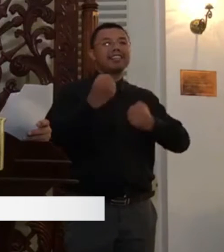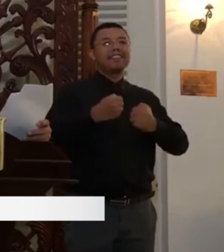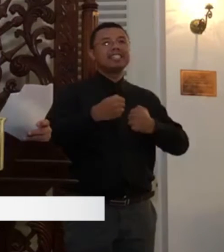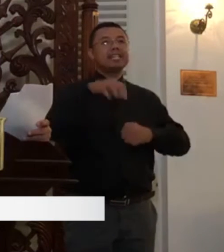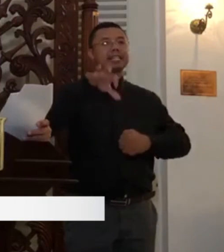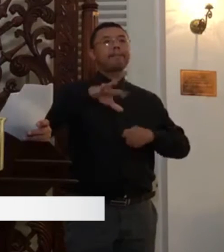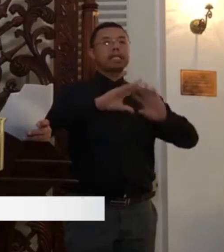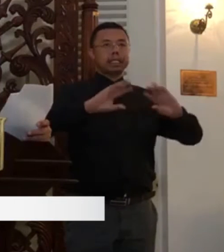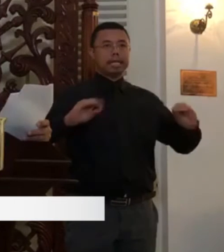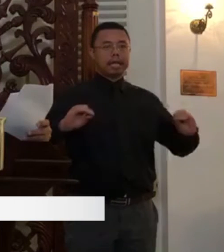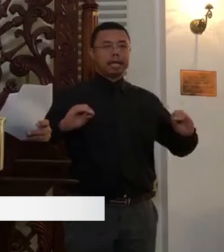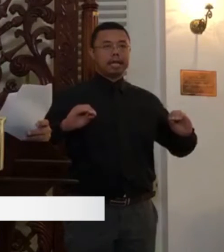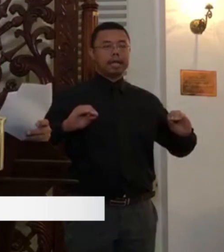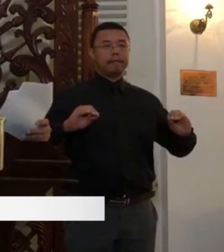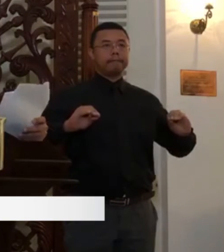tempat kerja,